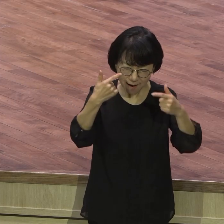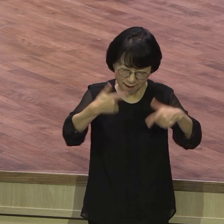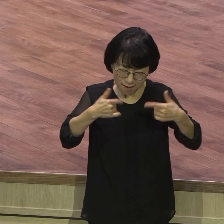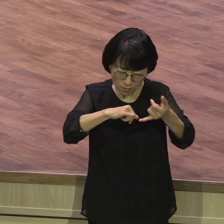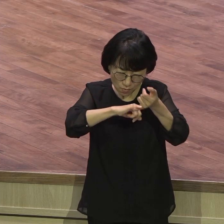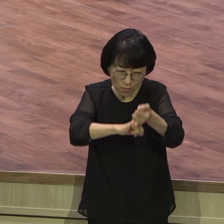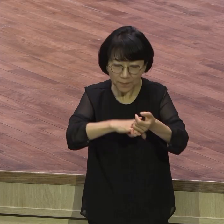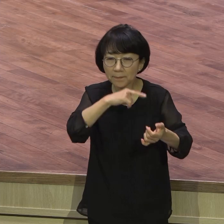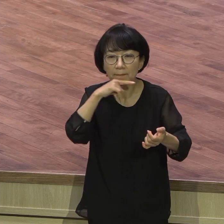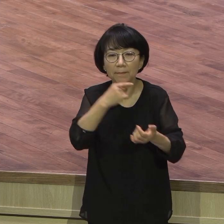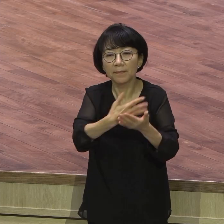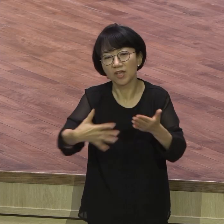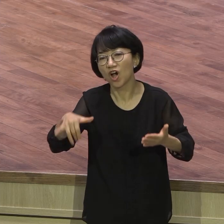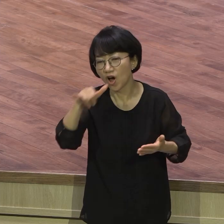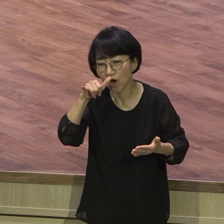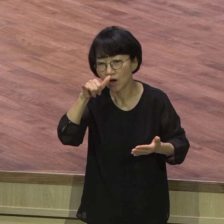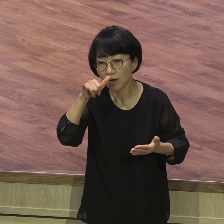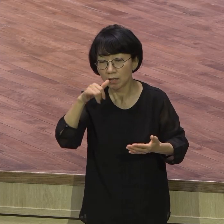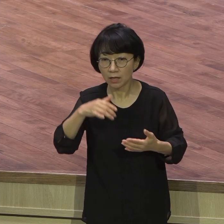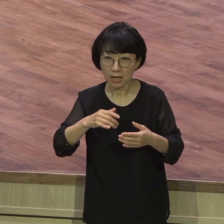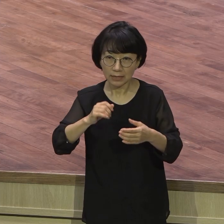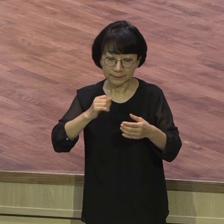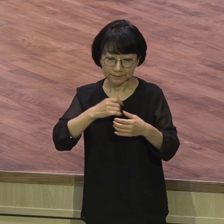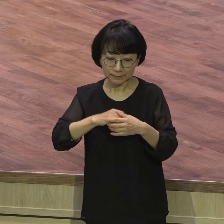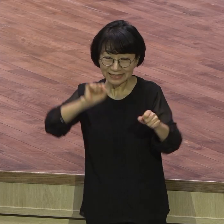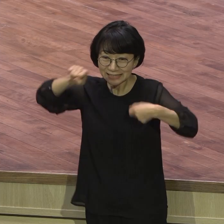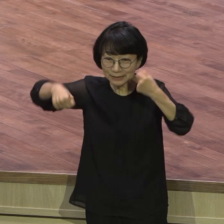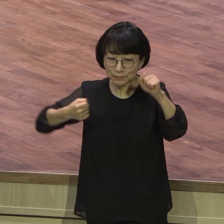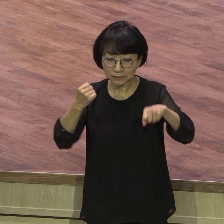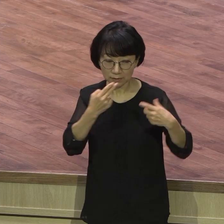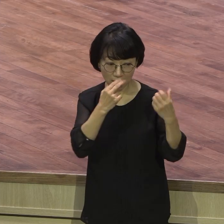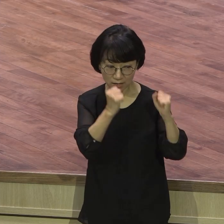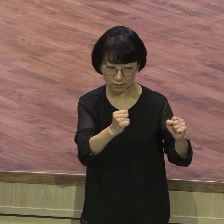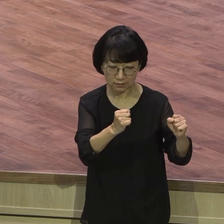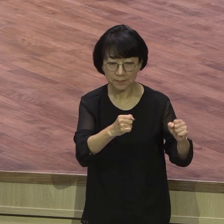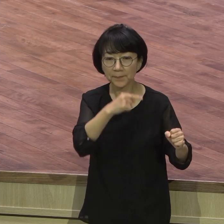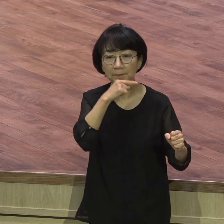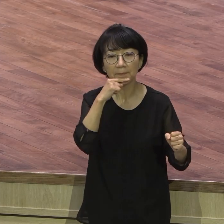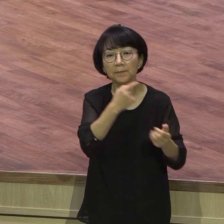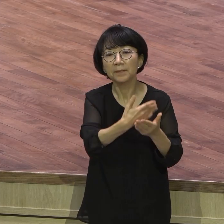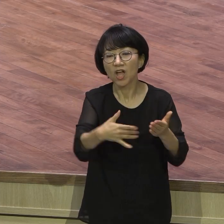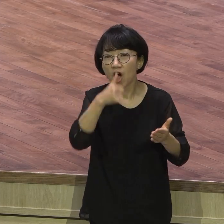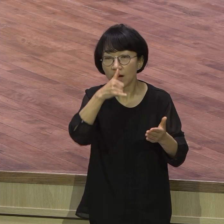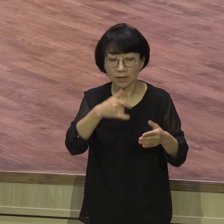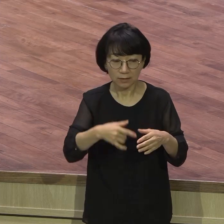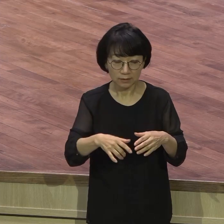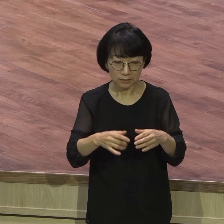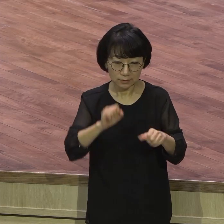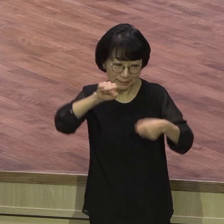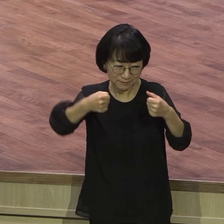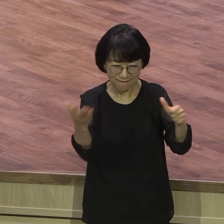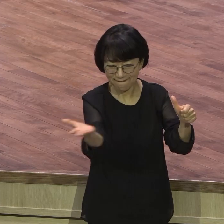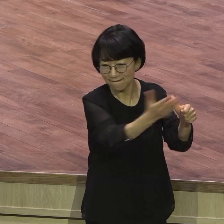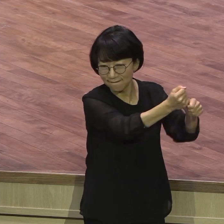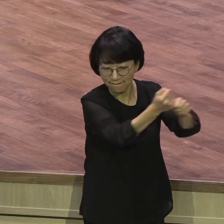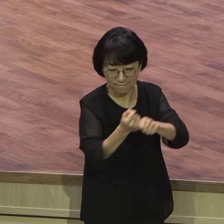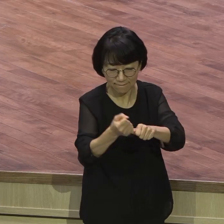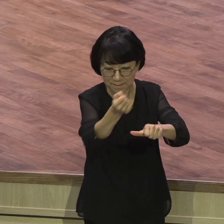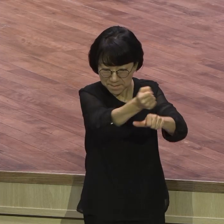희생제물 짐승입니다. 살아있는 걸 잡아야 됩니다. 잡으면 그게 뭐가 있냐 피가 있죠. 피 피를 통해서